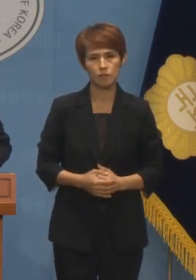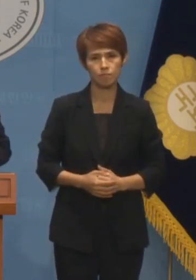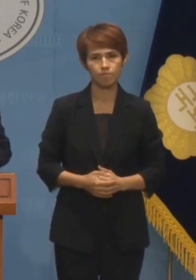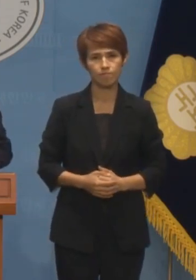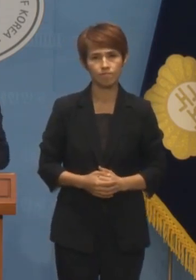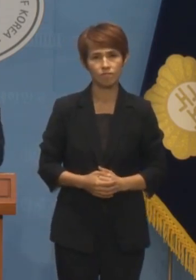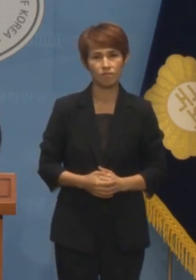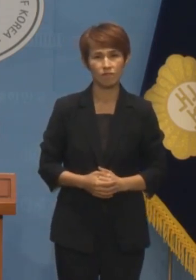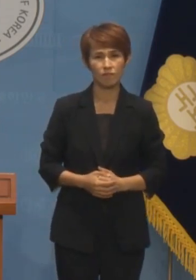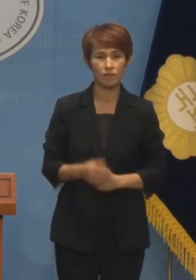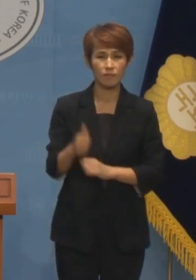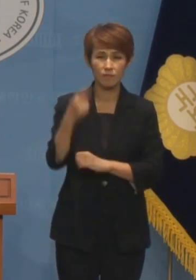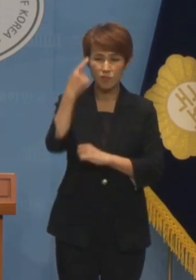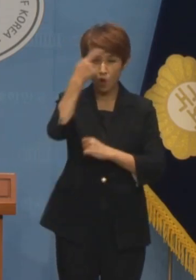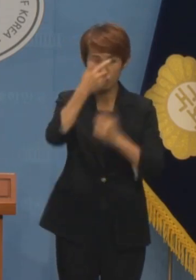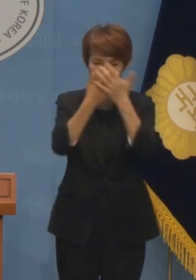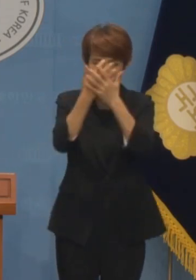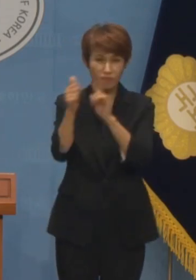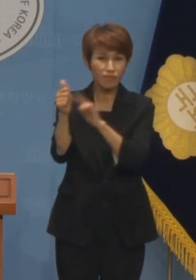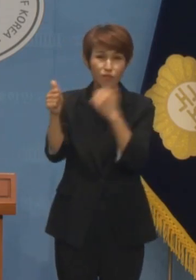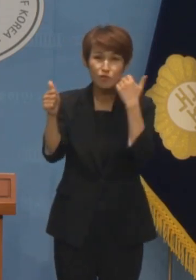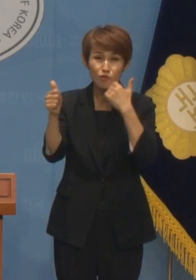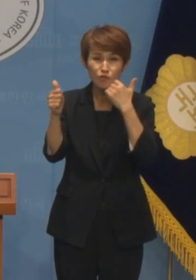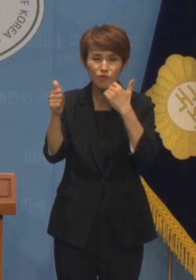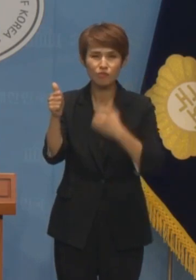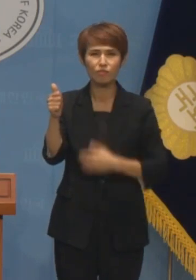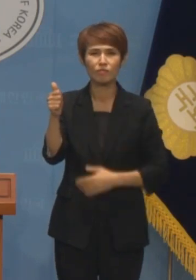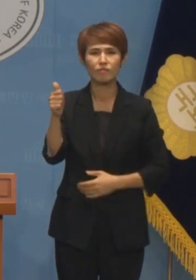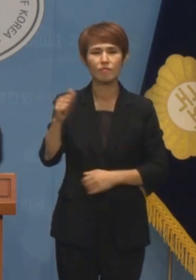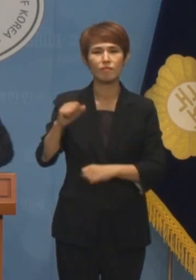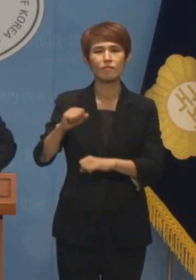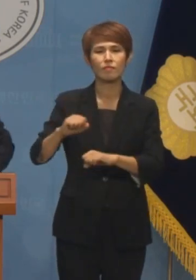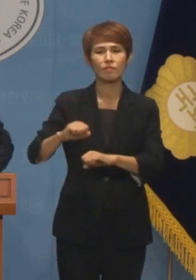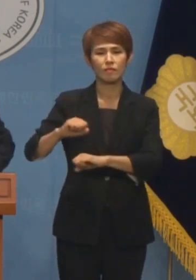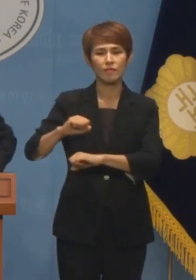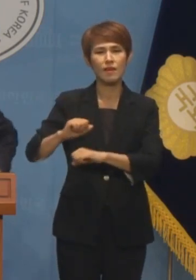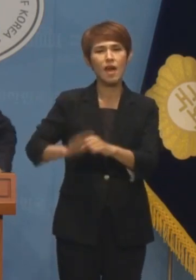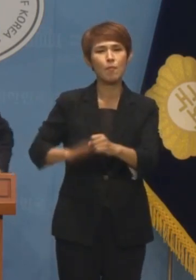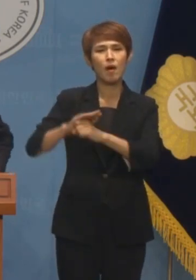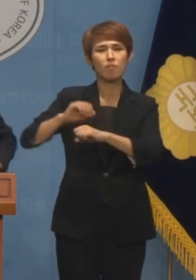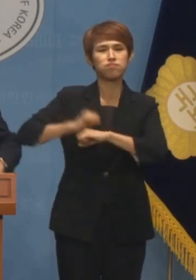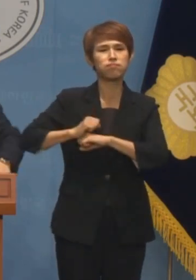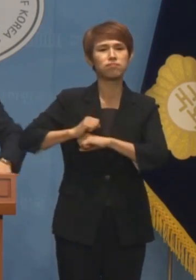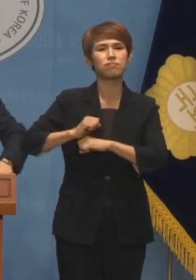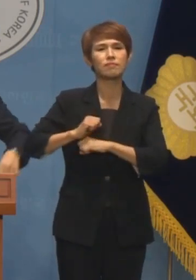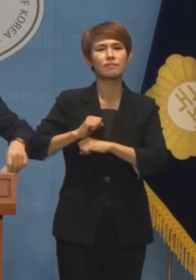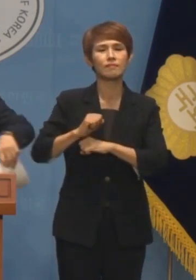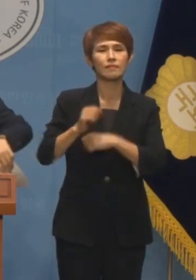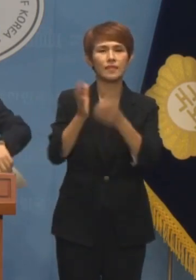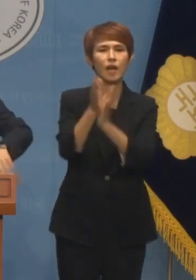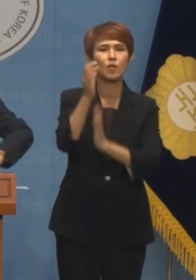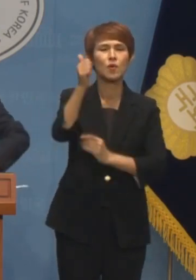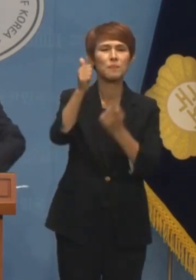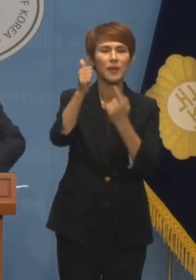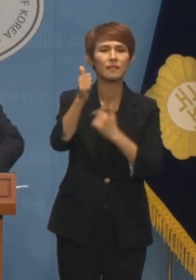이 사람은요, 해병대 장교 출신의 사업가입니다. 결국